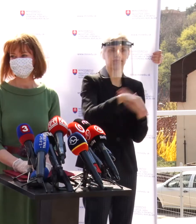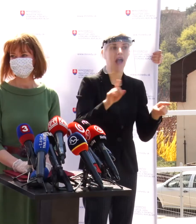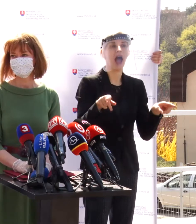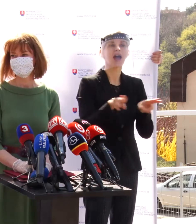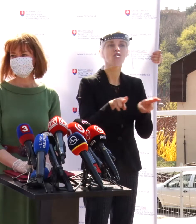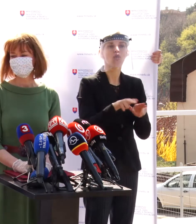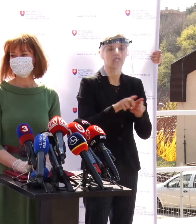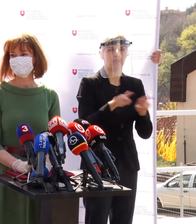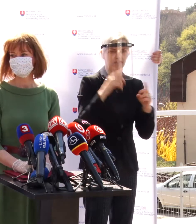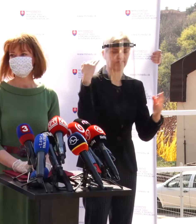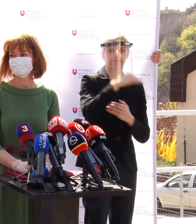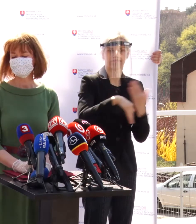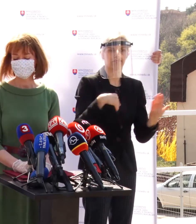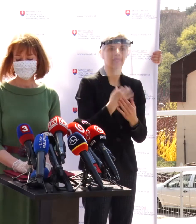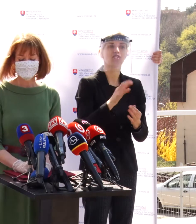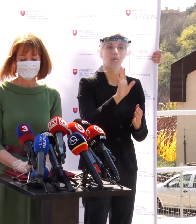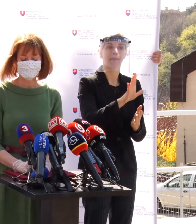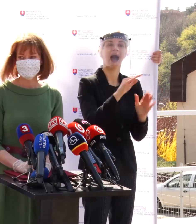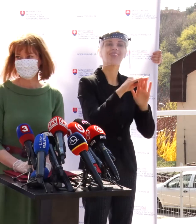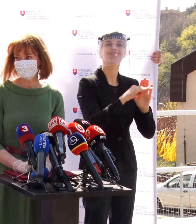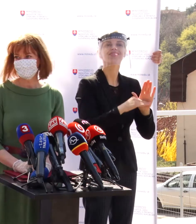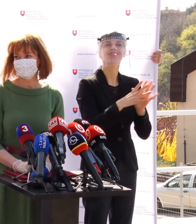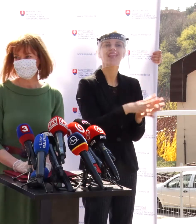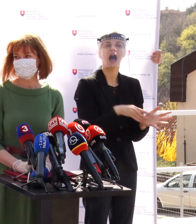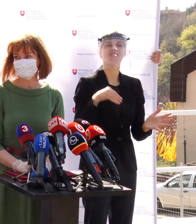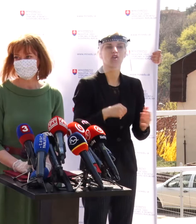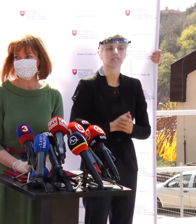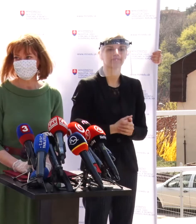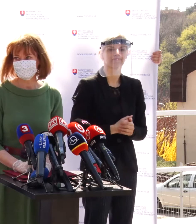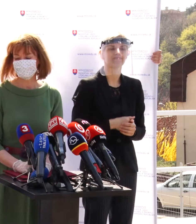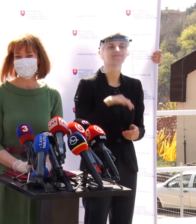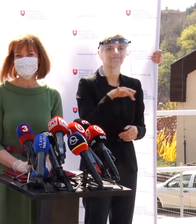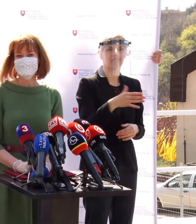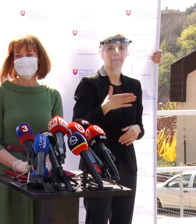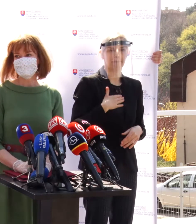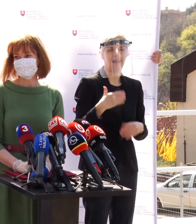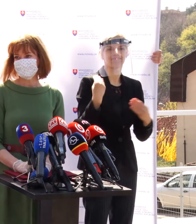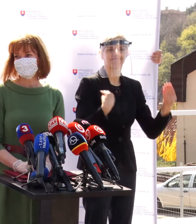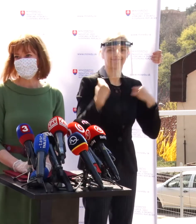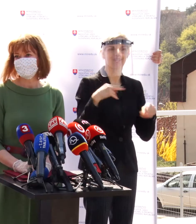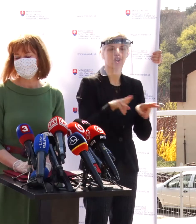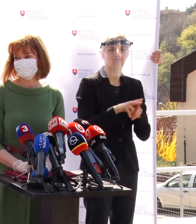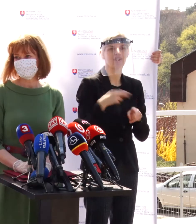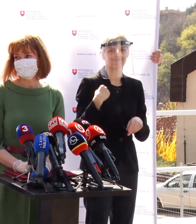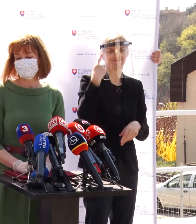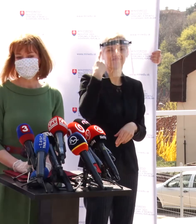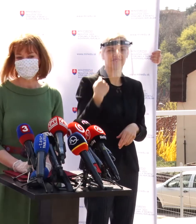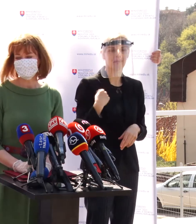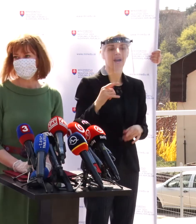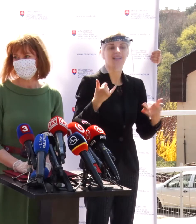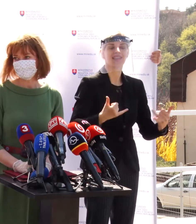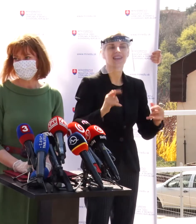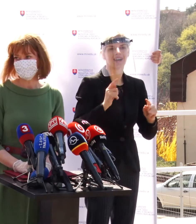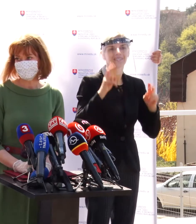Či máte nejaké pripravené návody? My tieto pripomienky zo strany rodičov vnímame a sme si ich vedomí, len v tomto prípade je